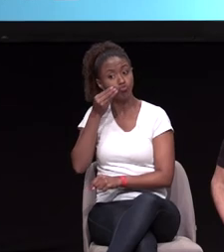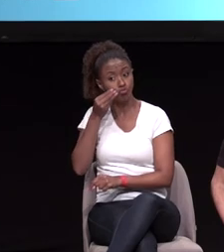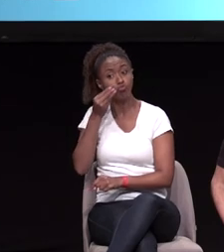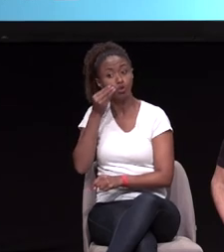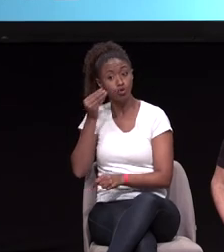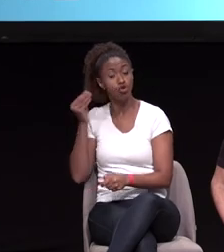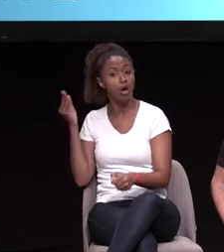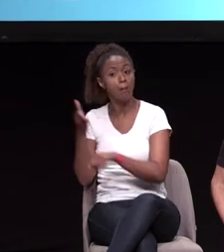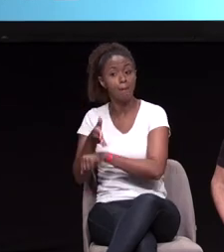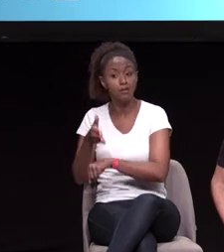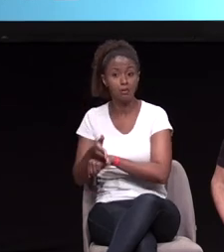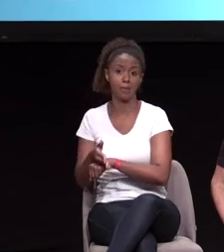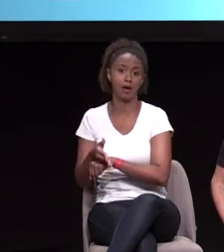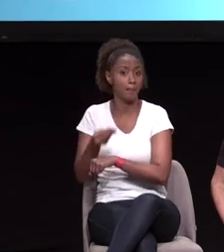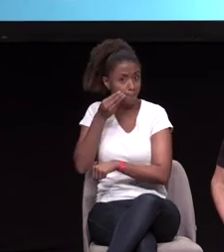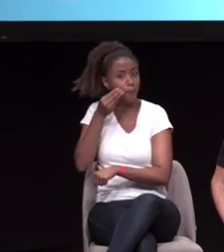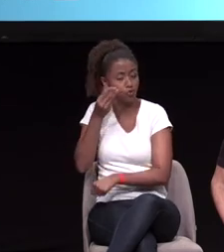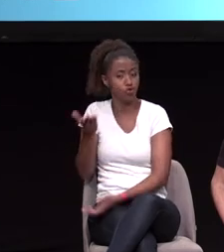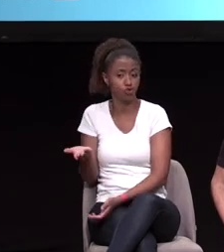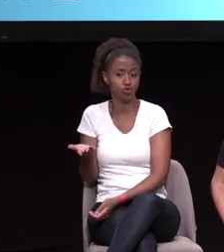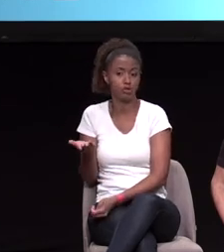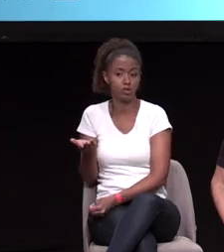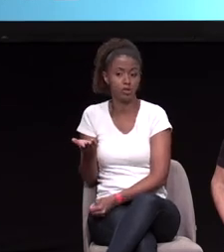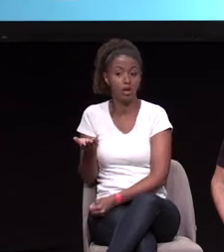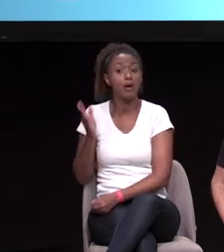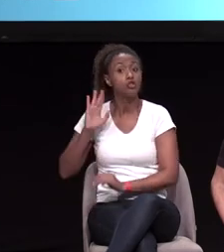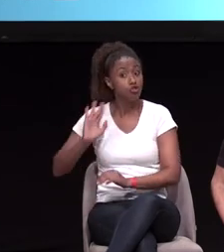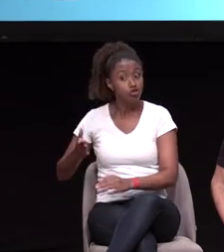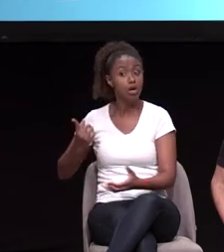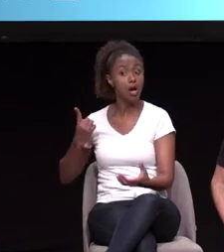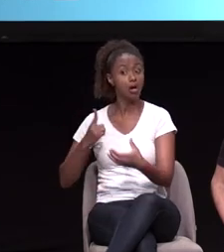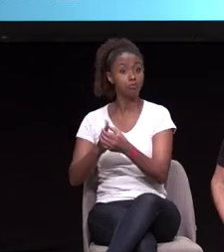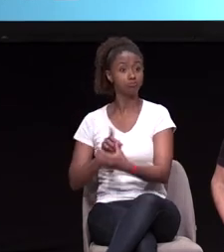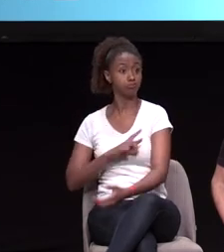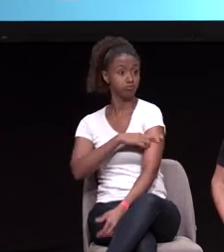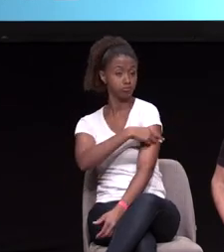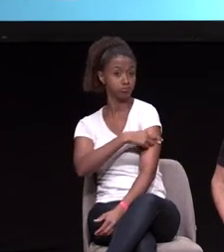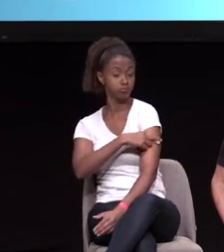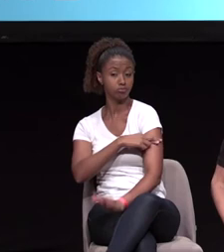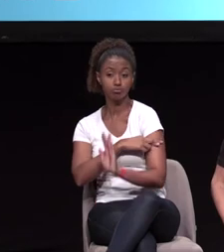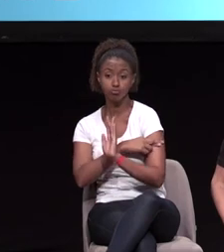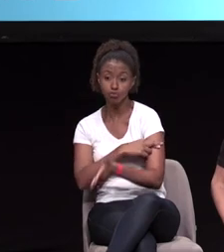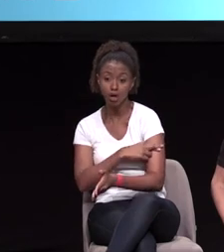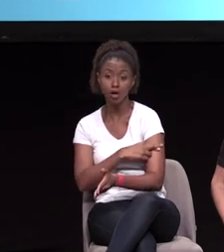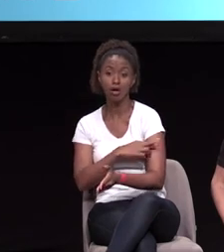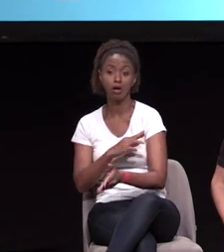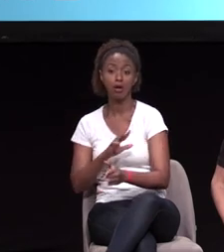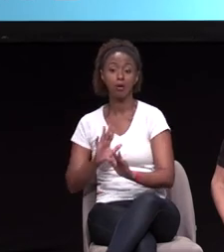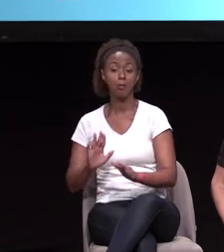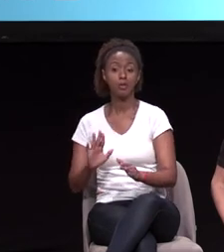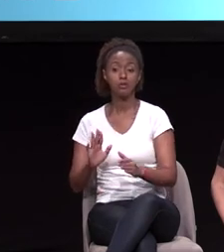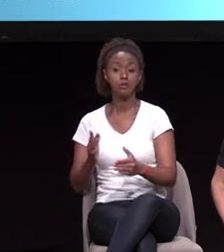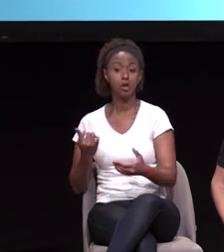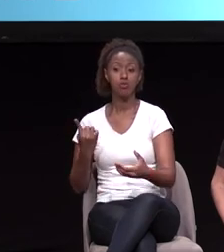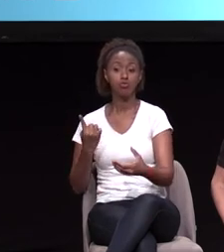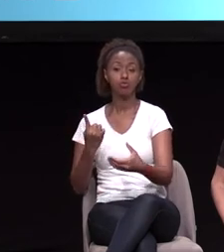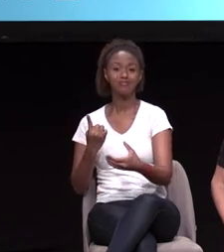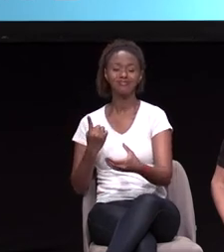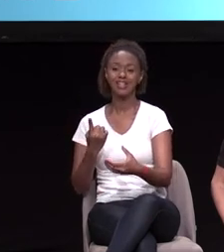eram já iniciado e que seria em termos de de